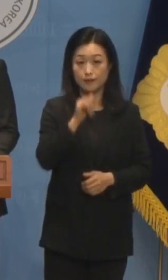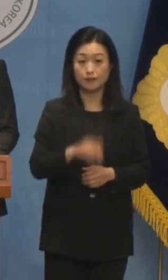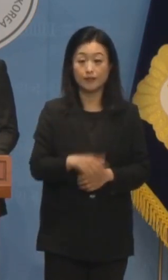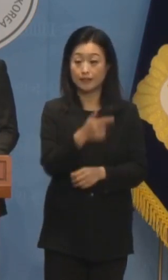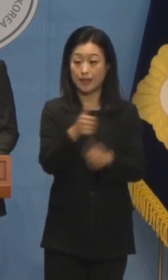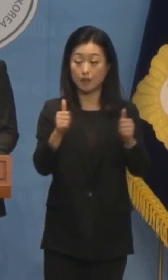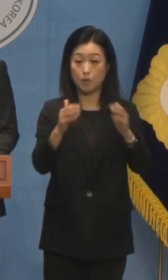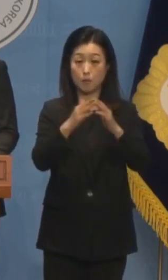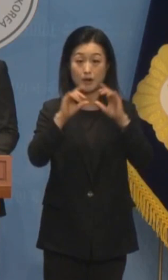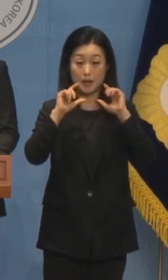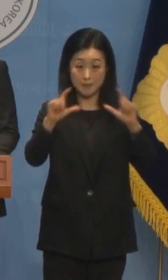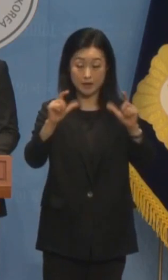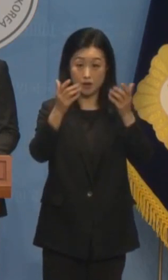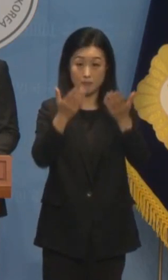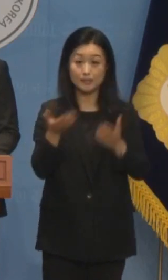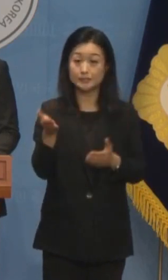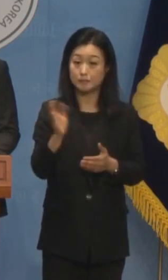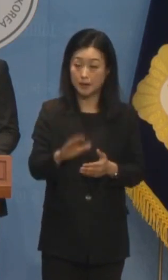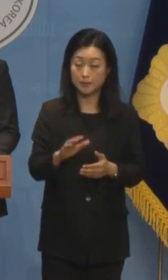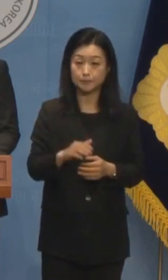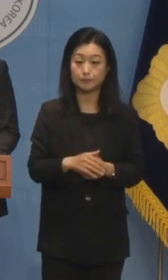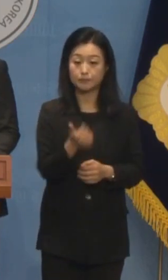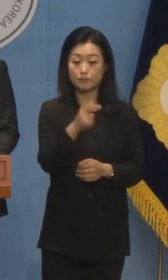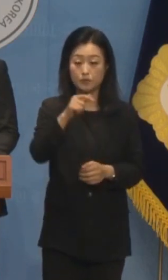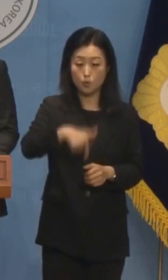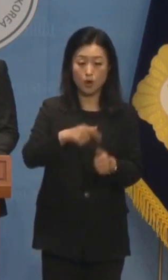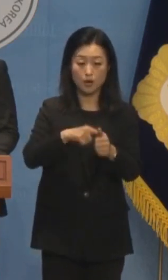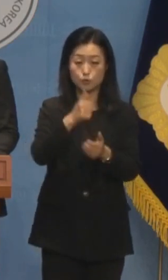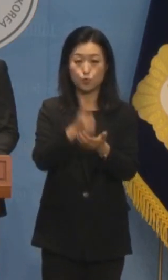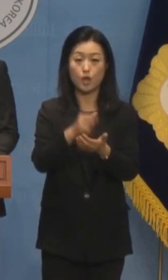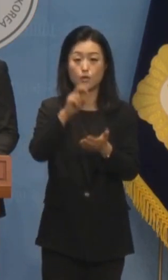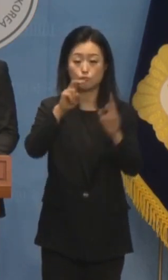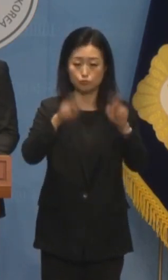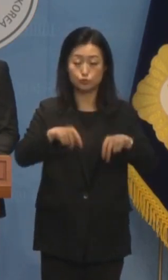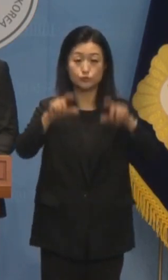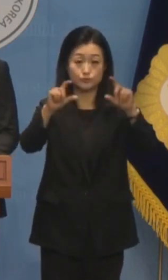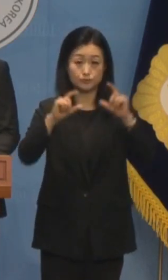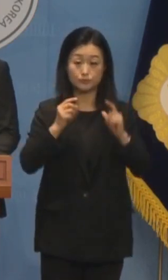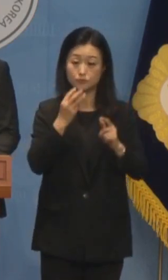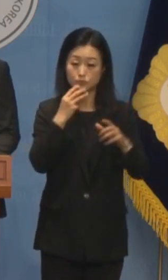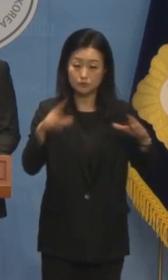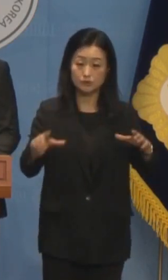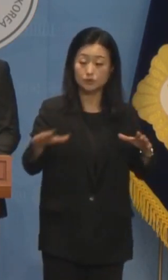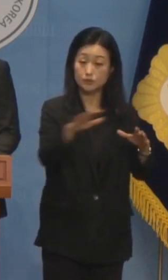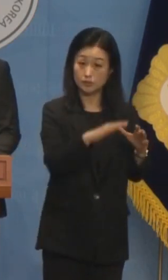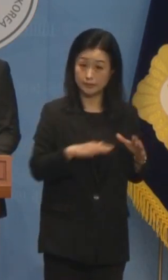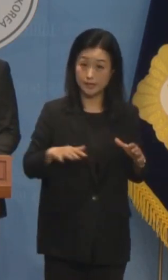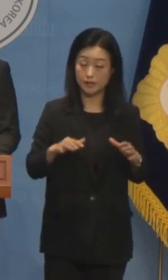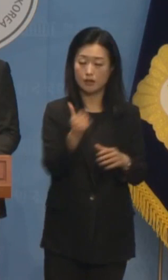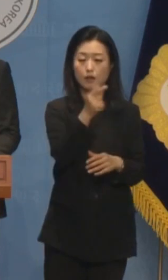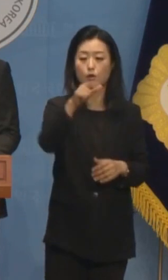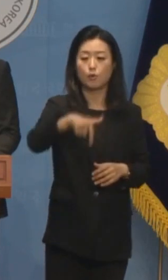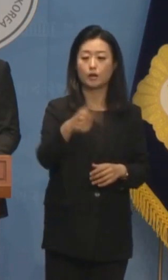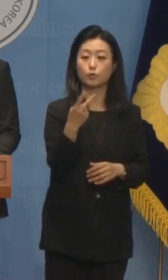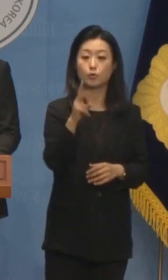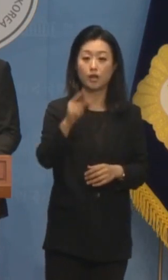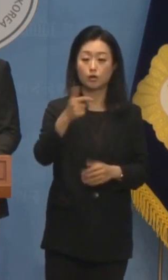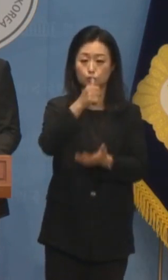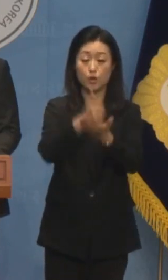대법원의 판결을 받았다고 하더라도 광노현은 무죄이며, 우리 서울시민 유권자들은 광노현의